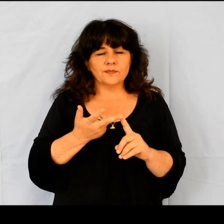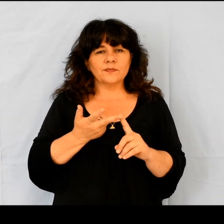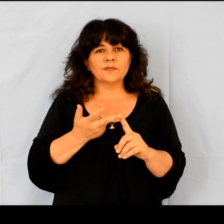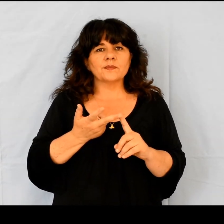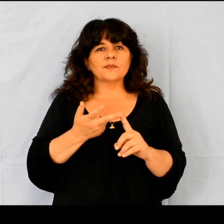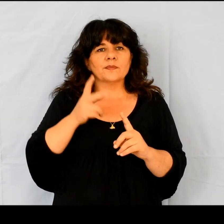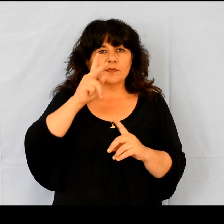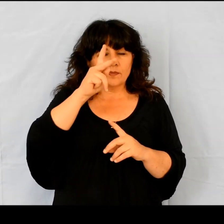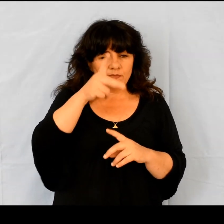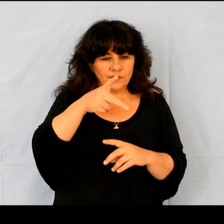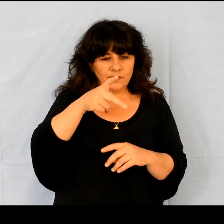Pergame,